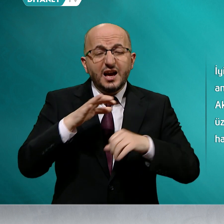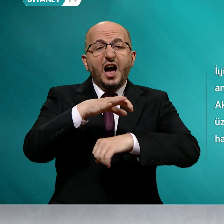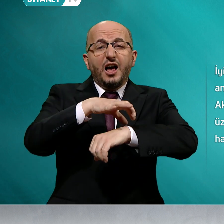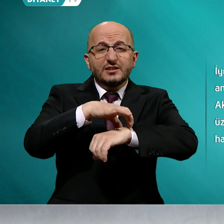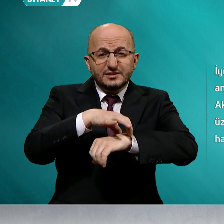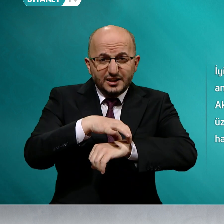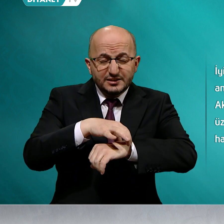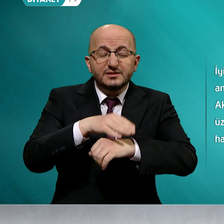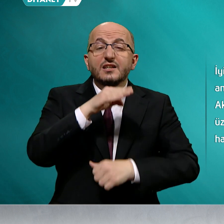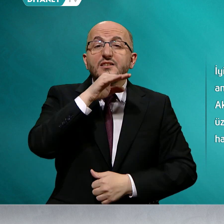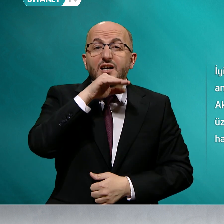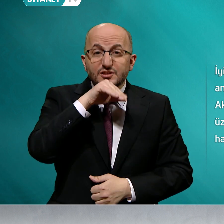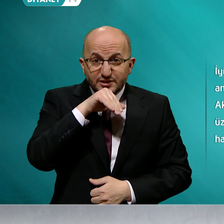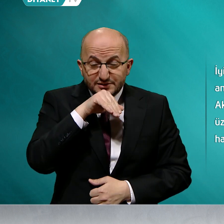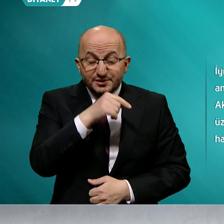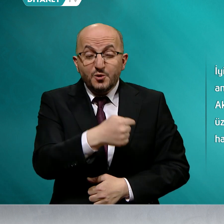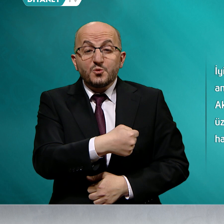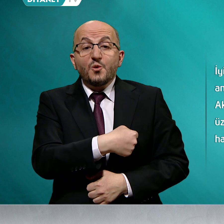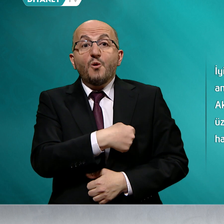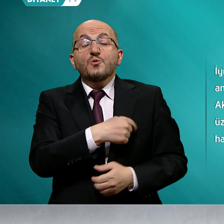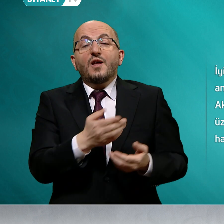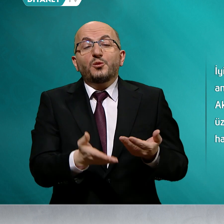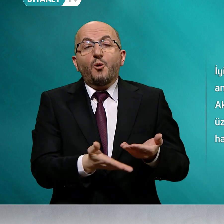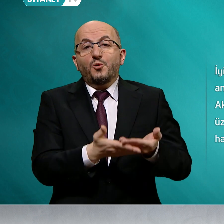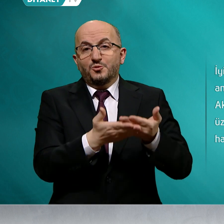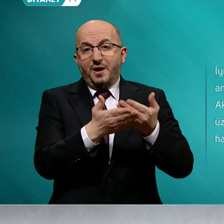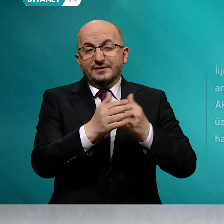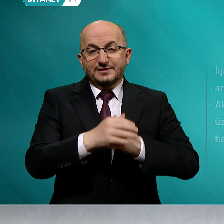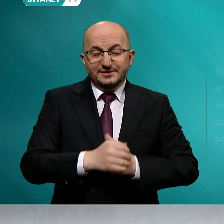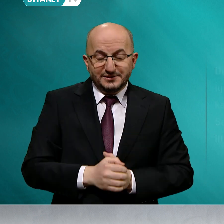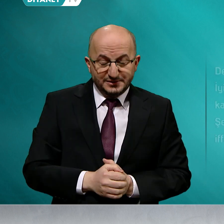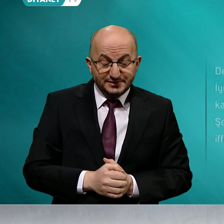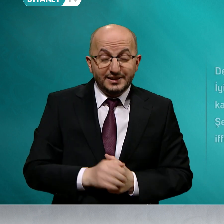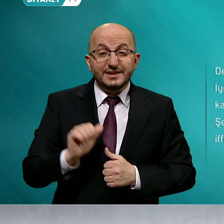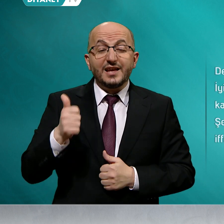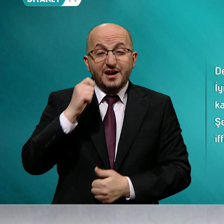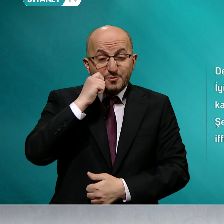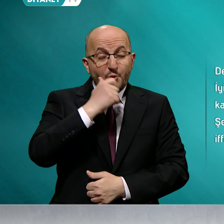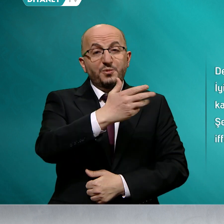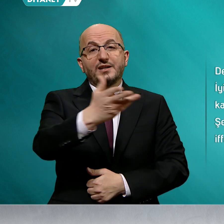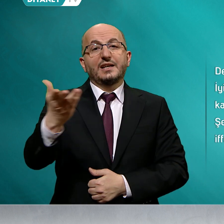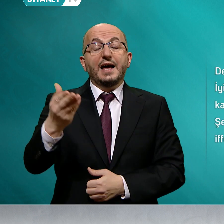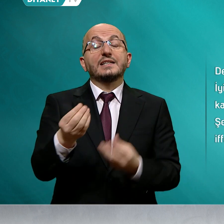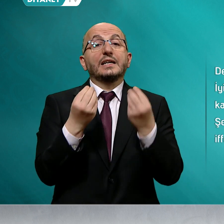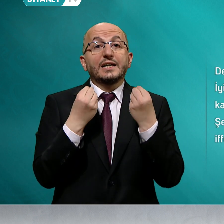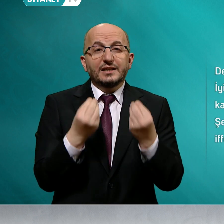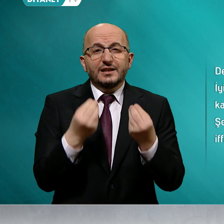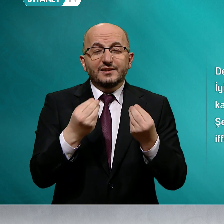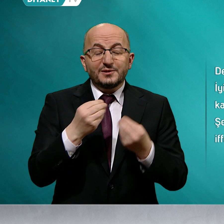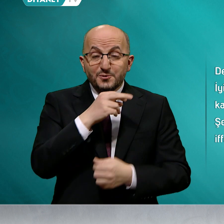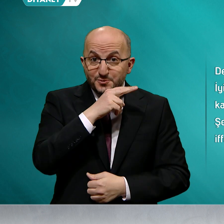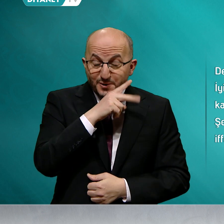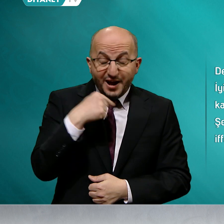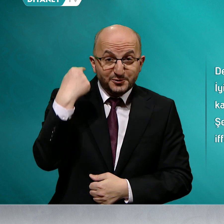kimsesizin, hastanın, yaşlının gönlüne dokunmaktır. Değerli müminler,